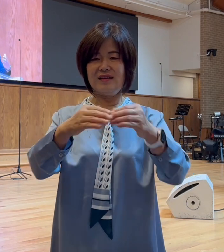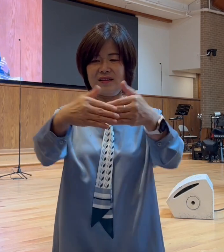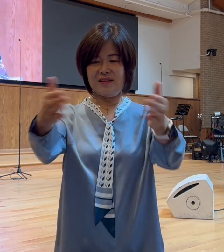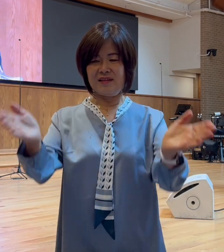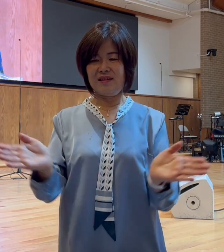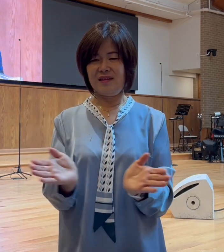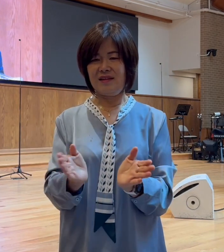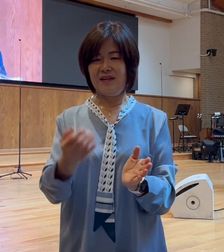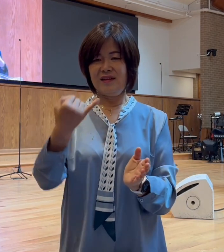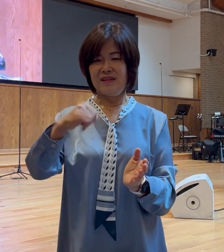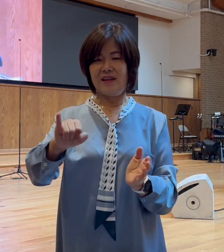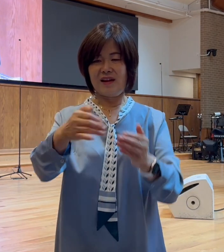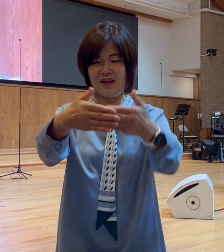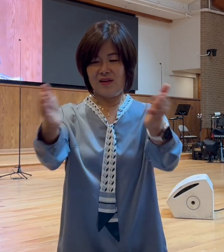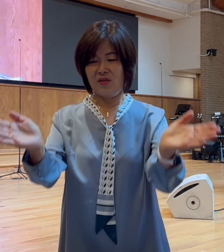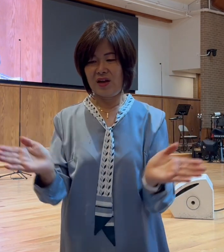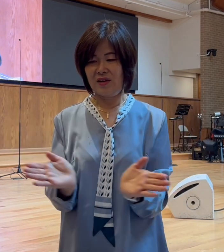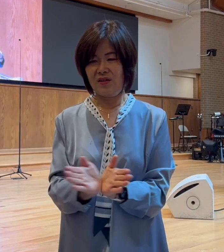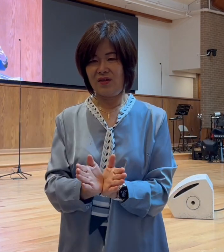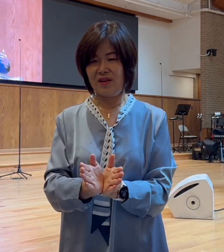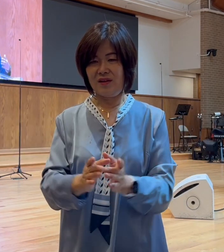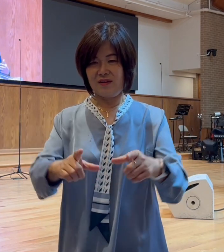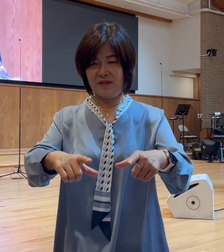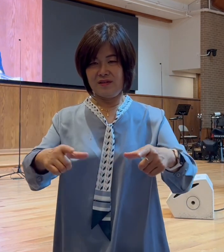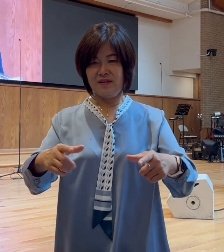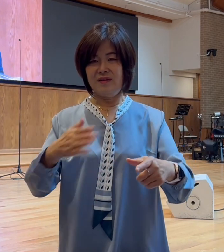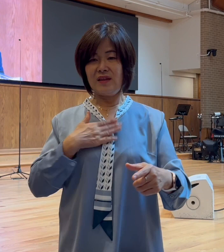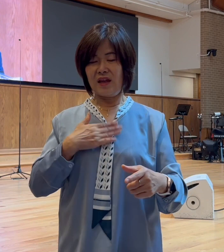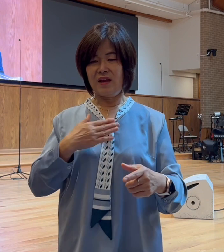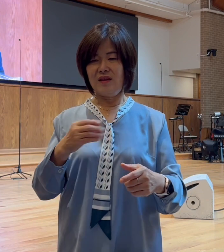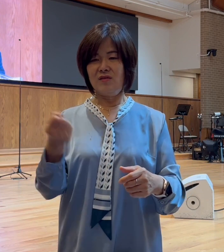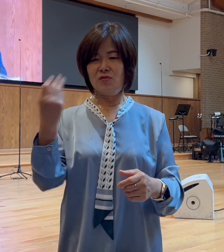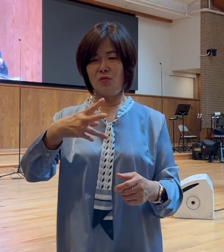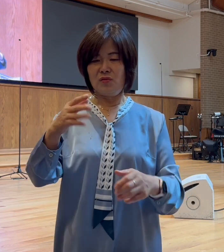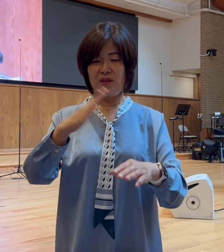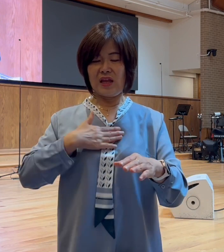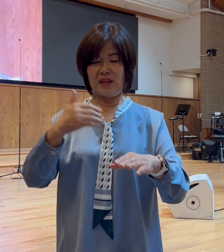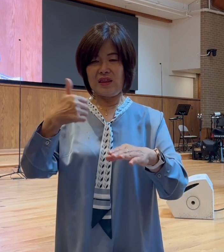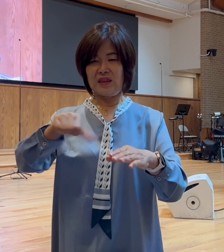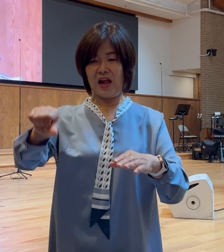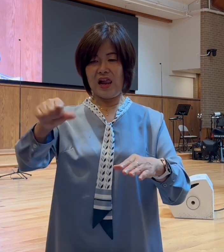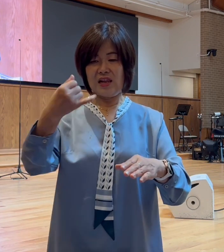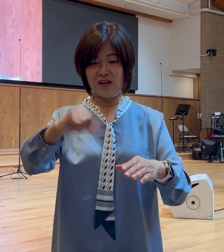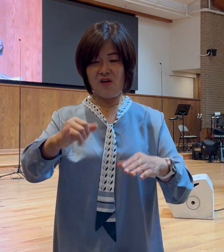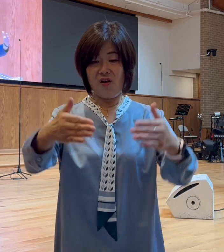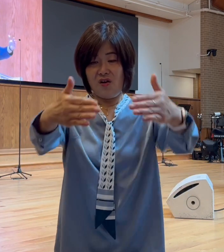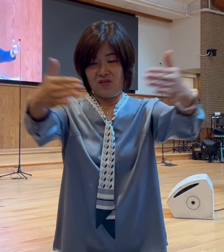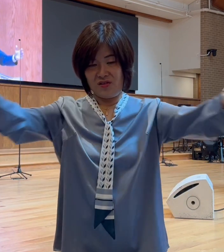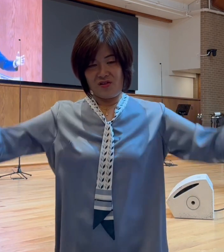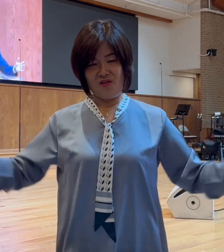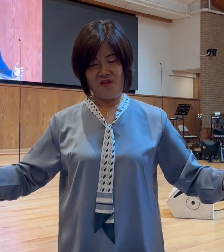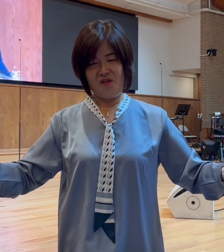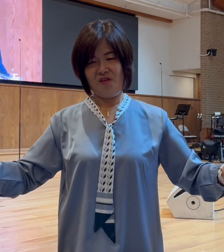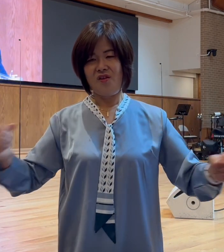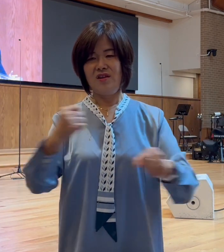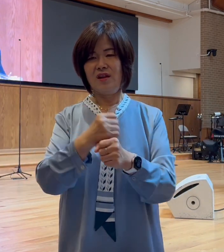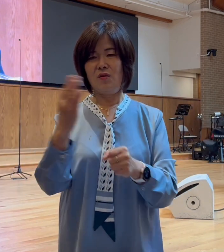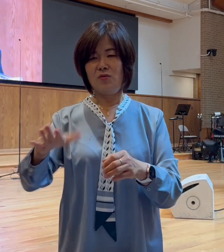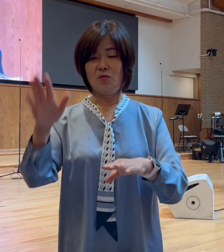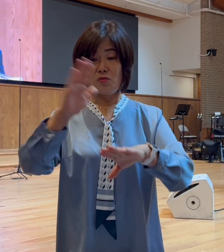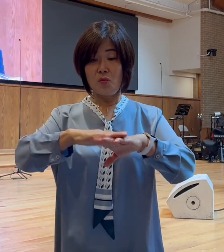복이 되는 저의 영향력의 한이 이 정도였다면 저의 자녀는 조금 더 넓은